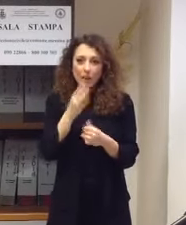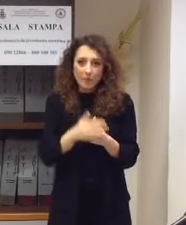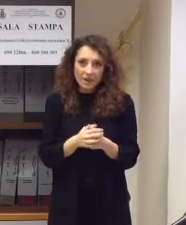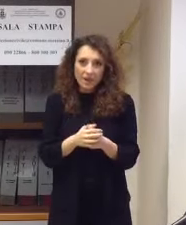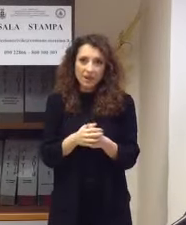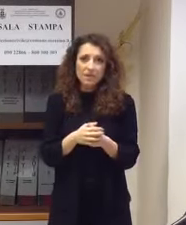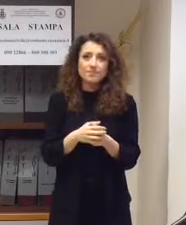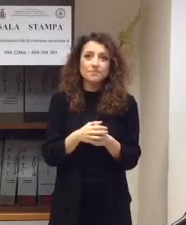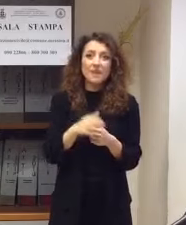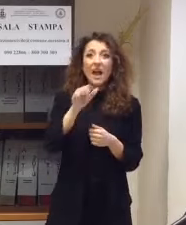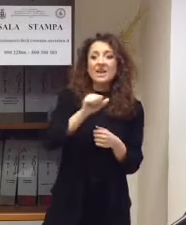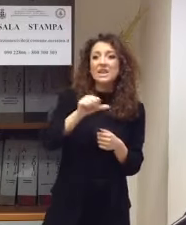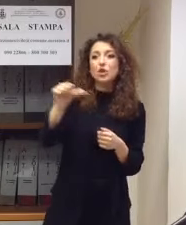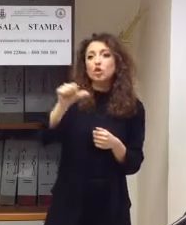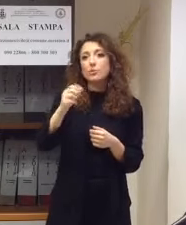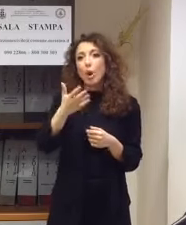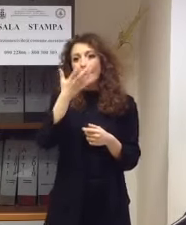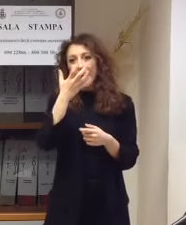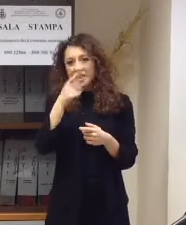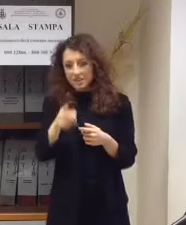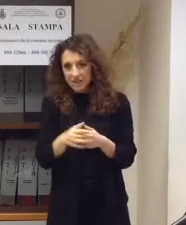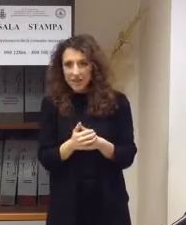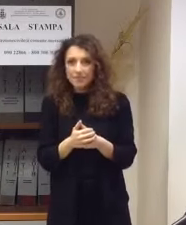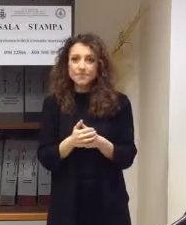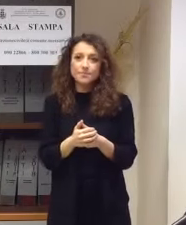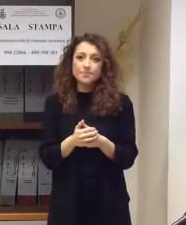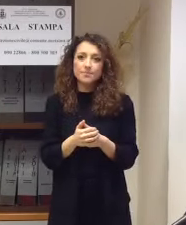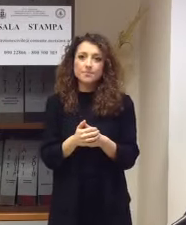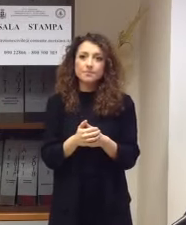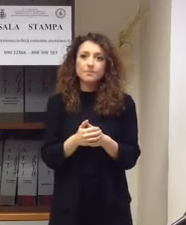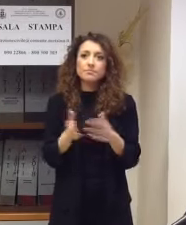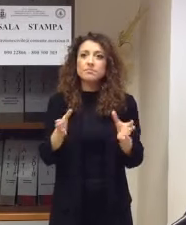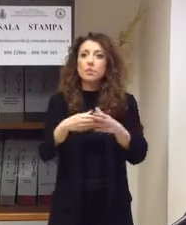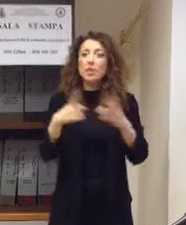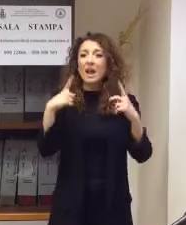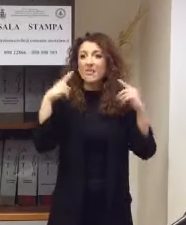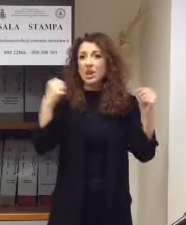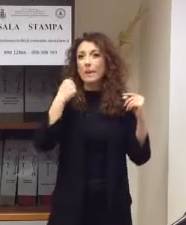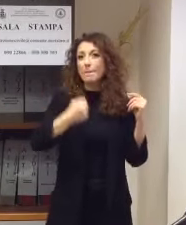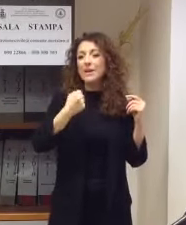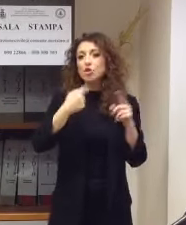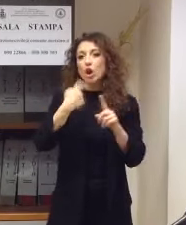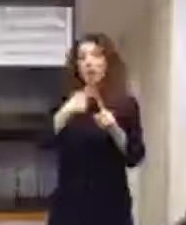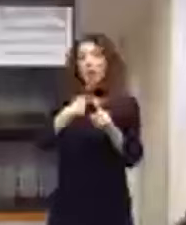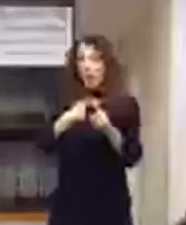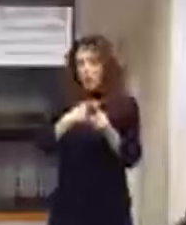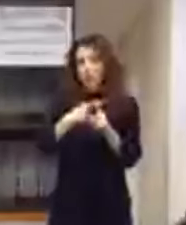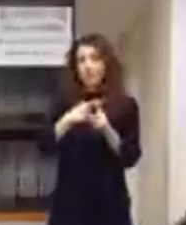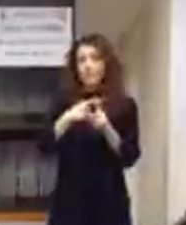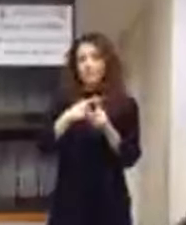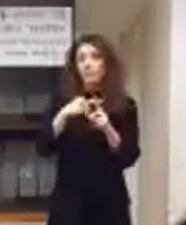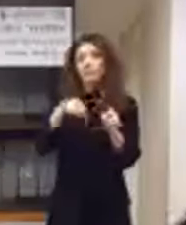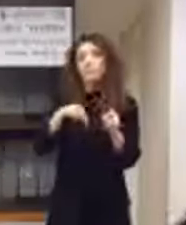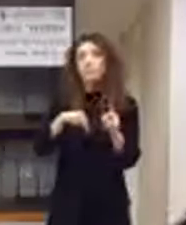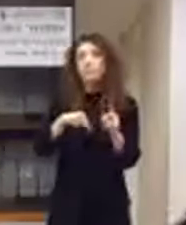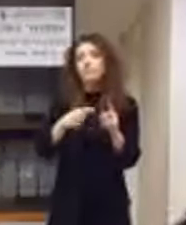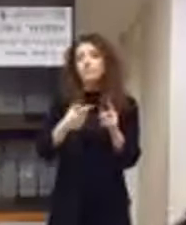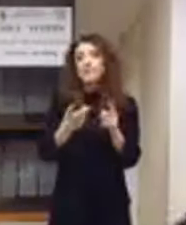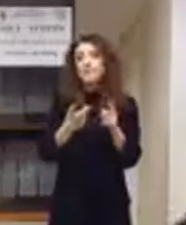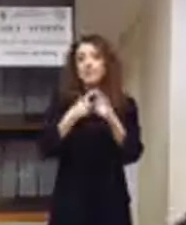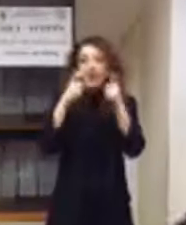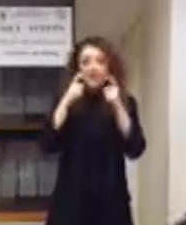Alessandro e Simone delle maschere di Decathlon e poi la comunità evangelica del Pastore Croce insieme a Salvatore Lanfranchi oggi hanno distribuito mascherine al rione